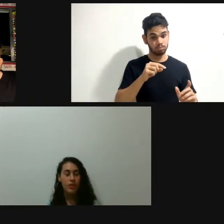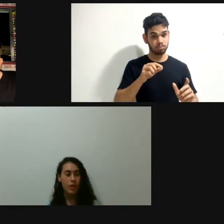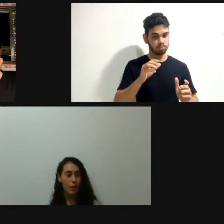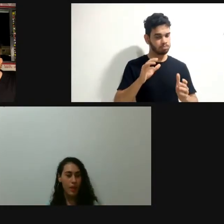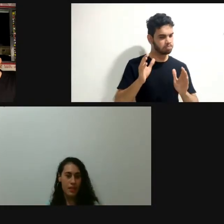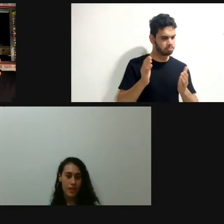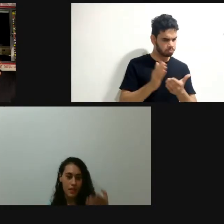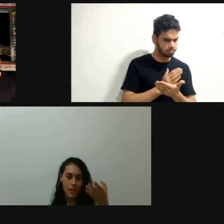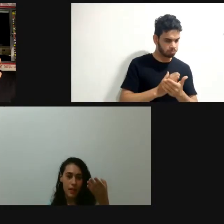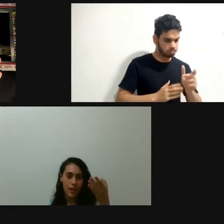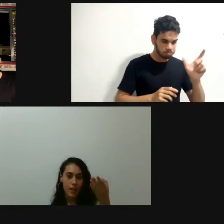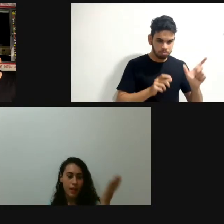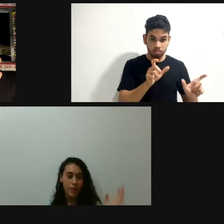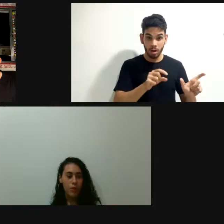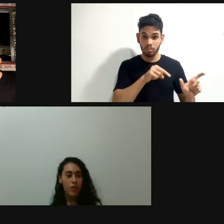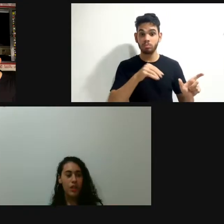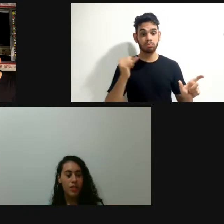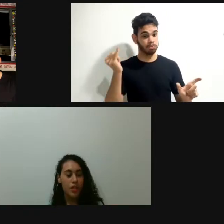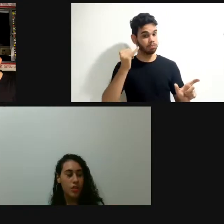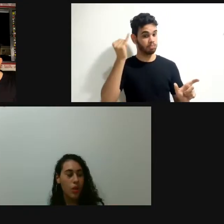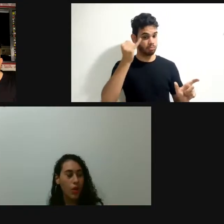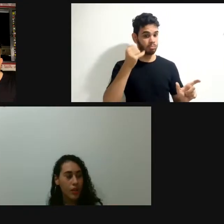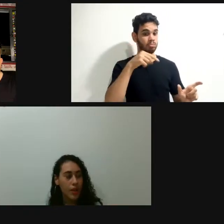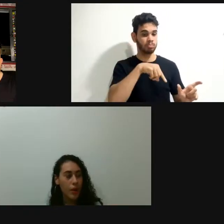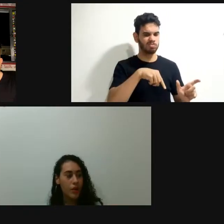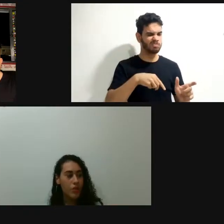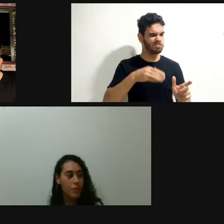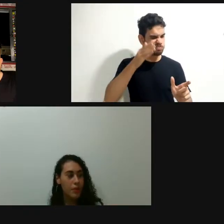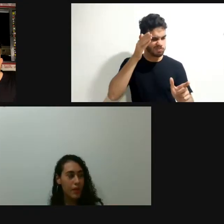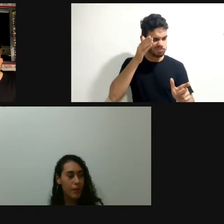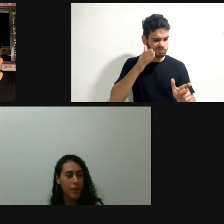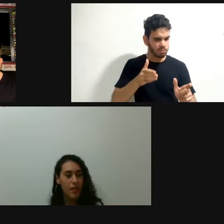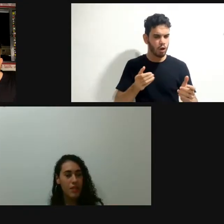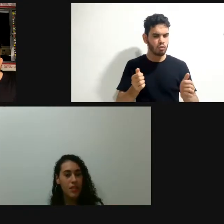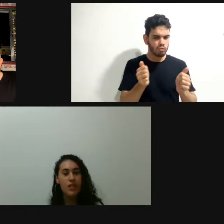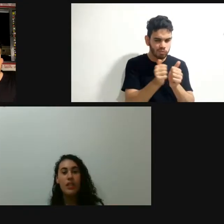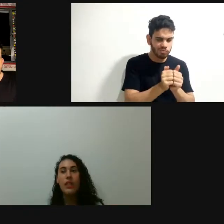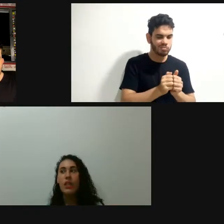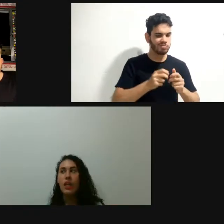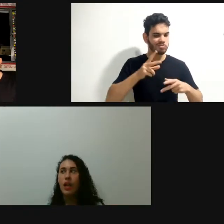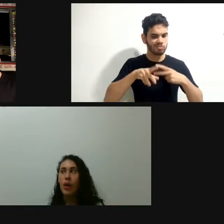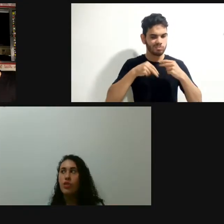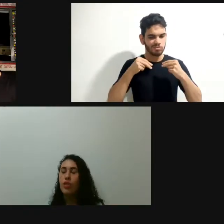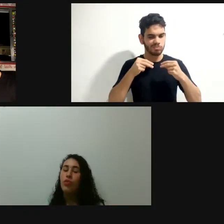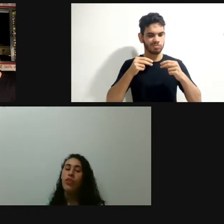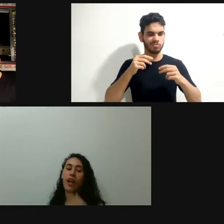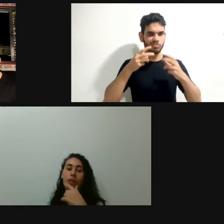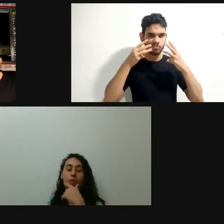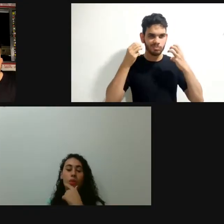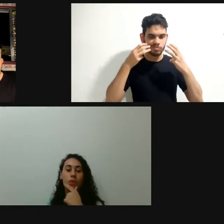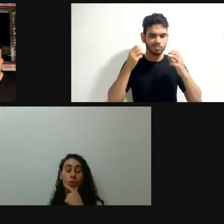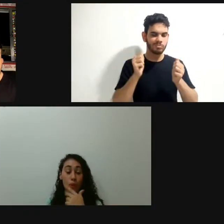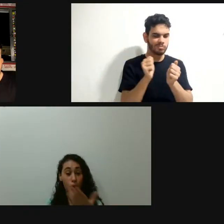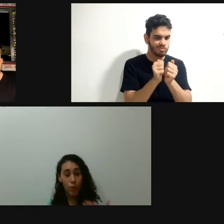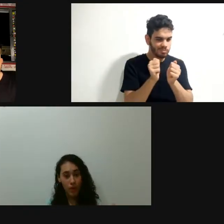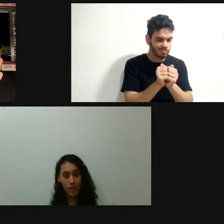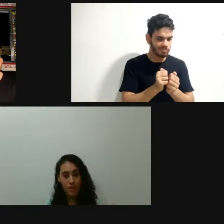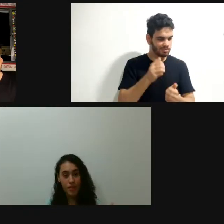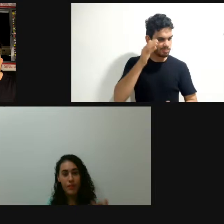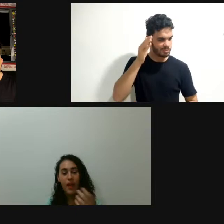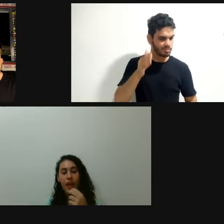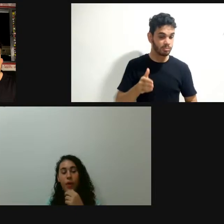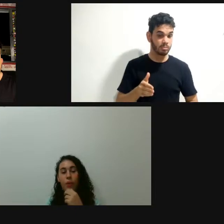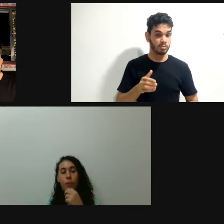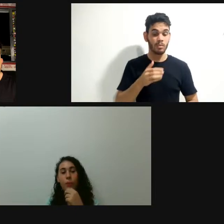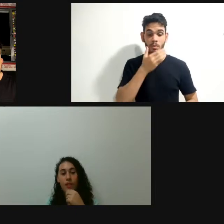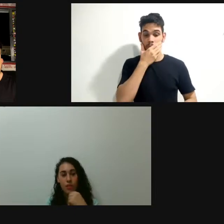eles vão ter uma presença muito grande na história, eu acho que primeiramente, eu acho que eu vou falar do